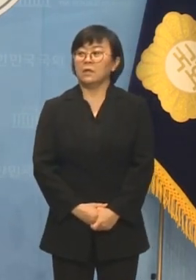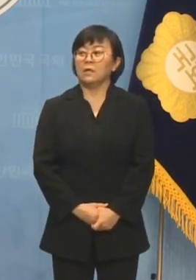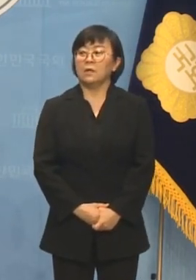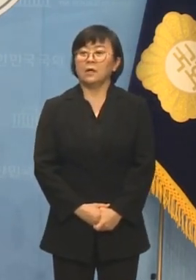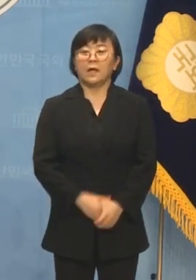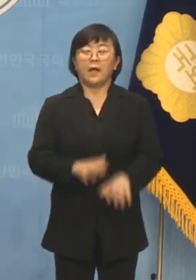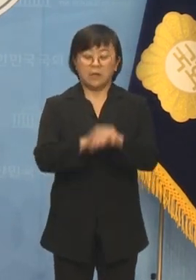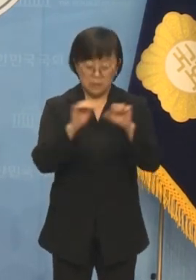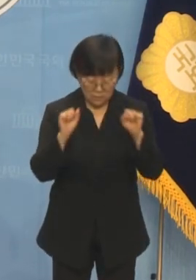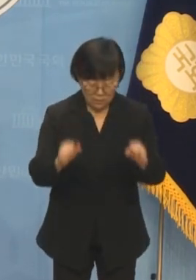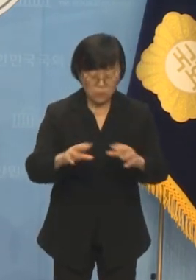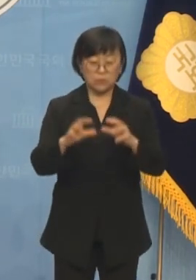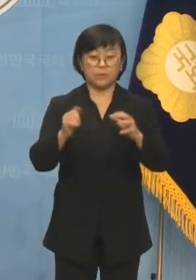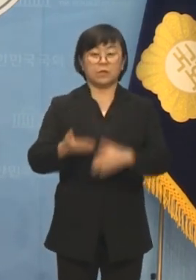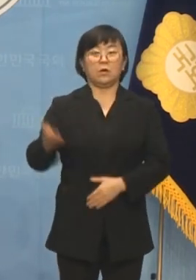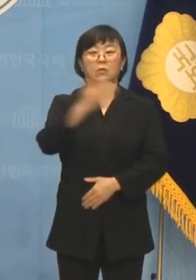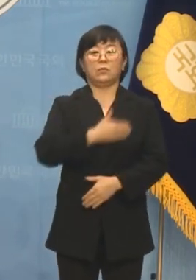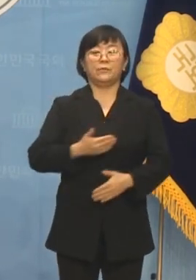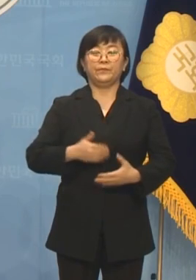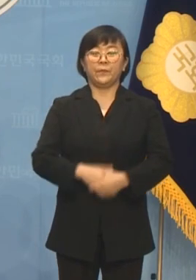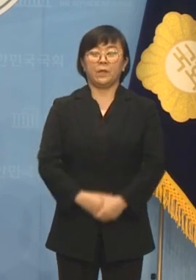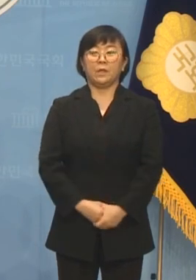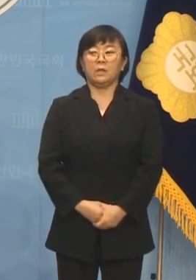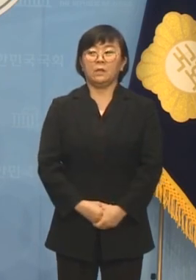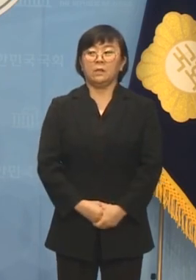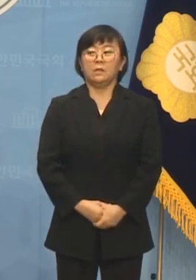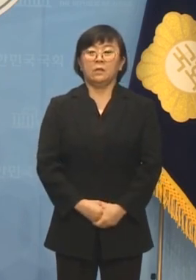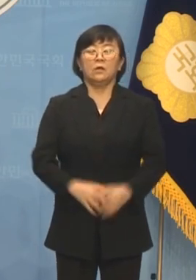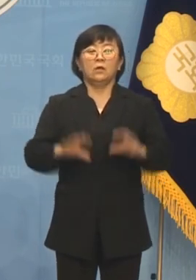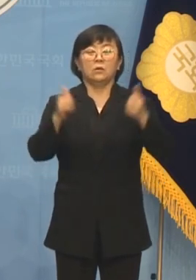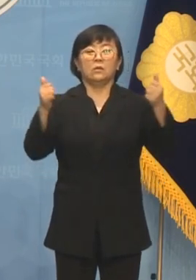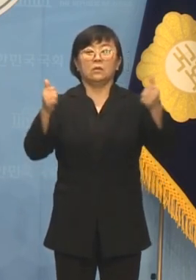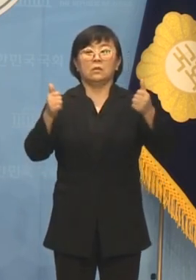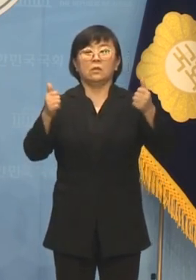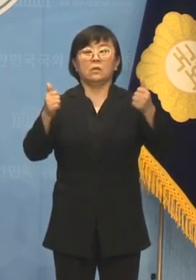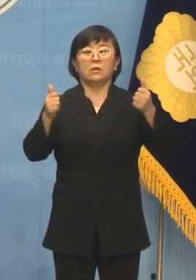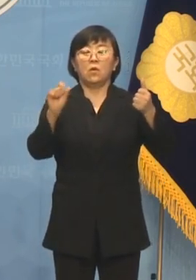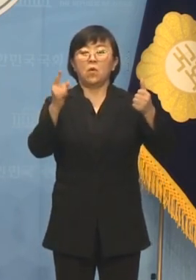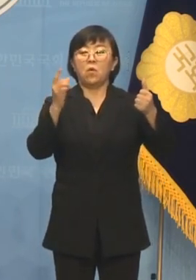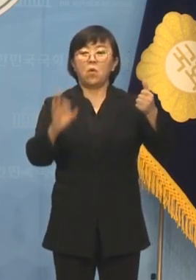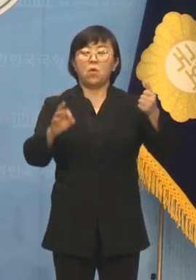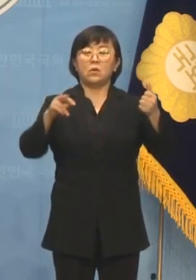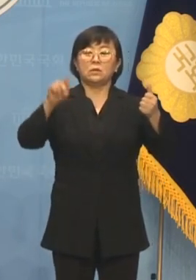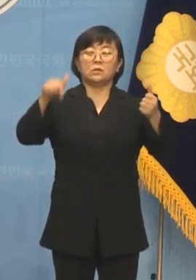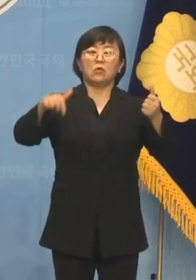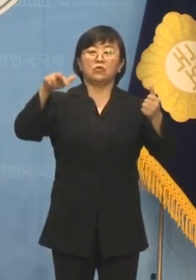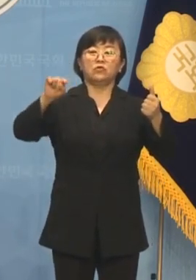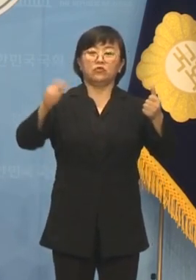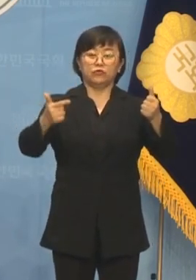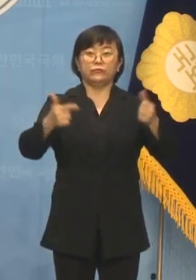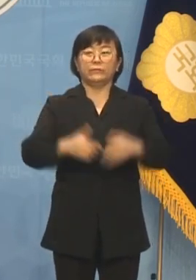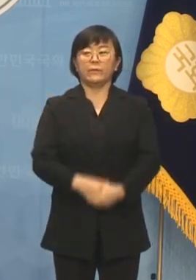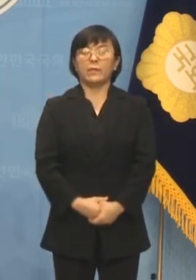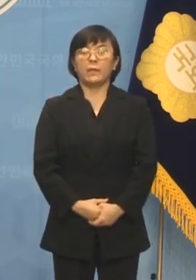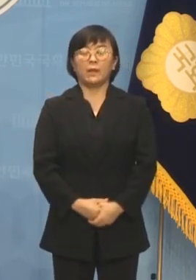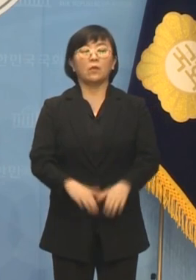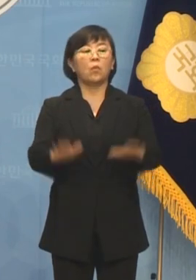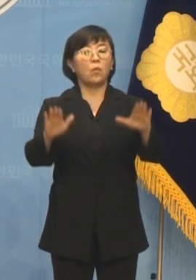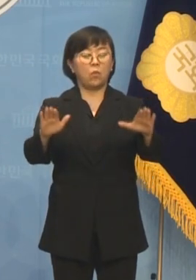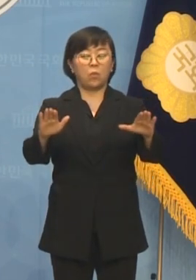예 안녕하십니까 국민 여러분 언론인 여러분 어 국회의원 홍석준 의원입니다